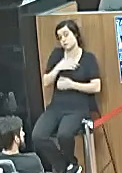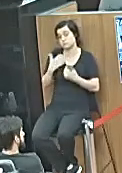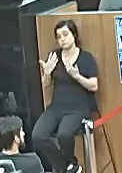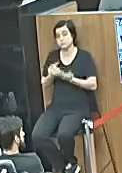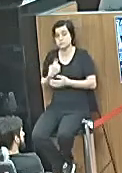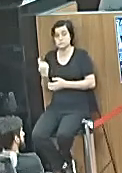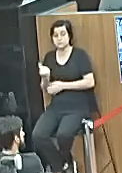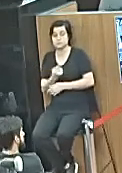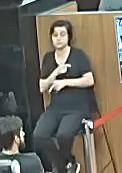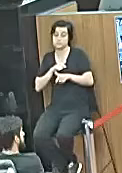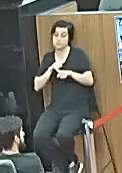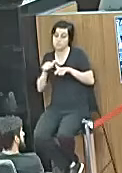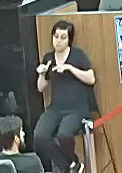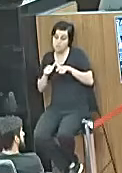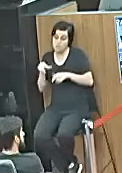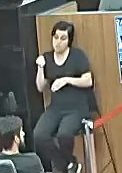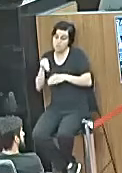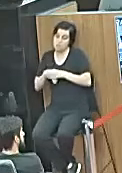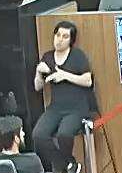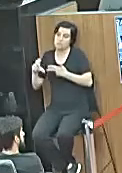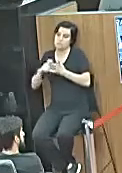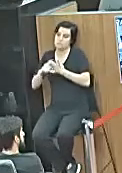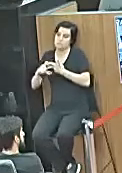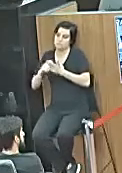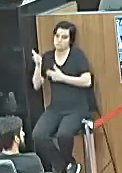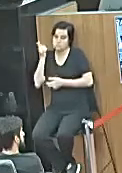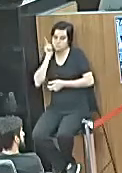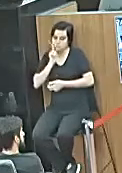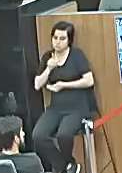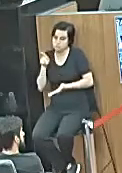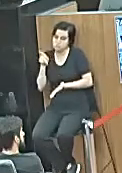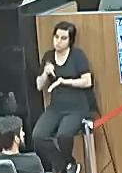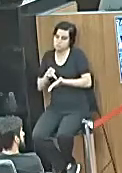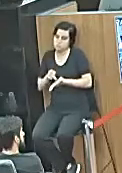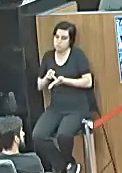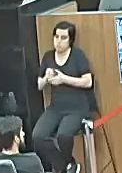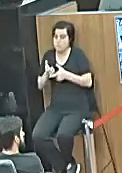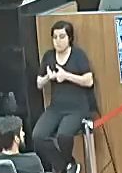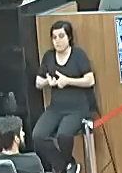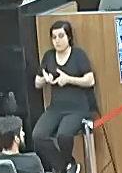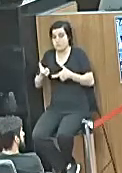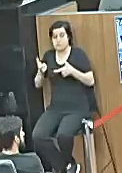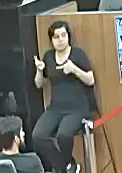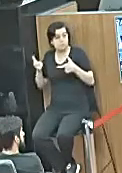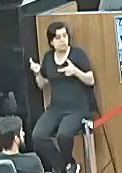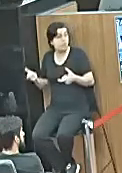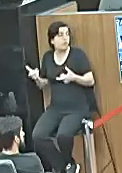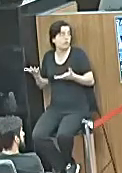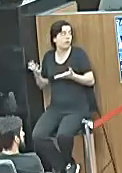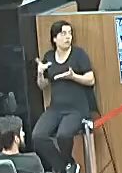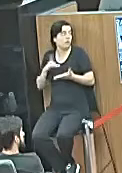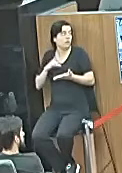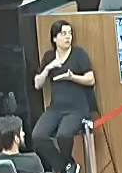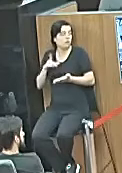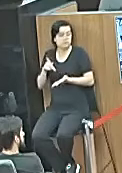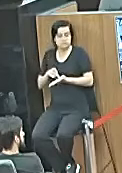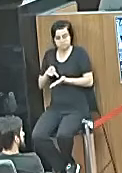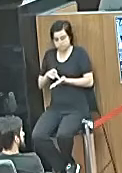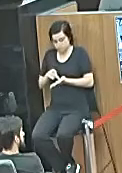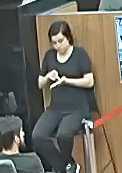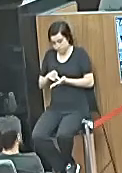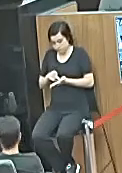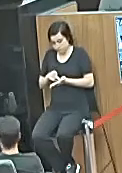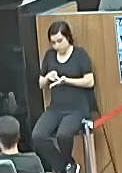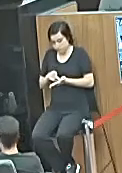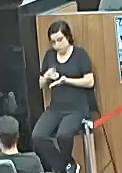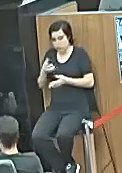dentro do executivo para que a gente consiga mesmo é aumentar isso para que a gente possa trazer cada vez mais a